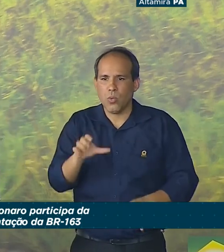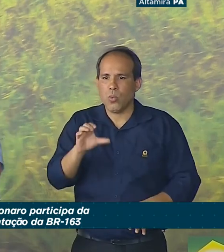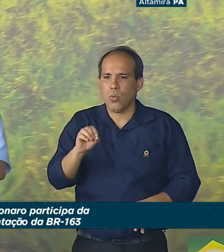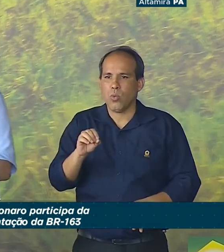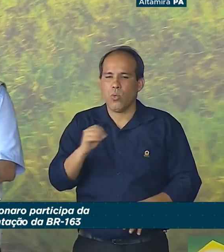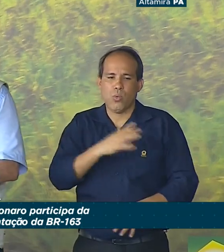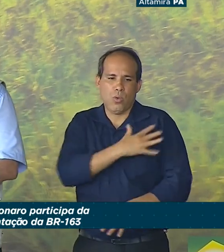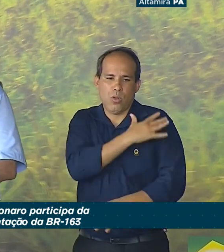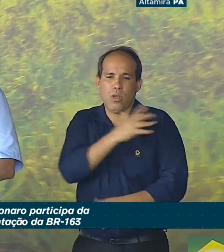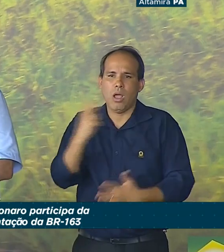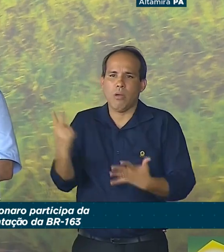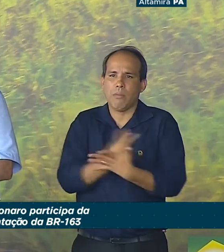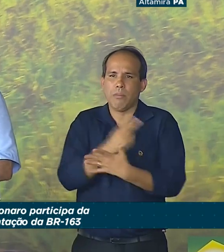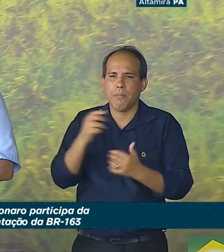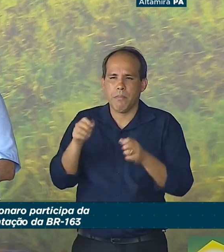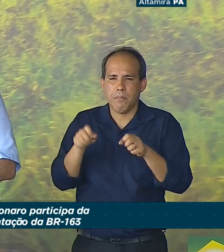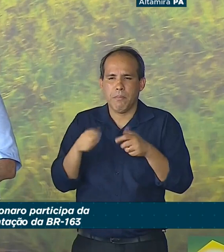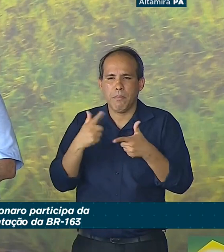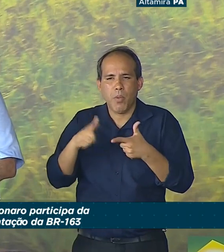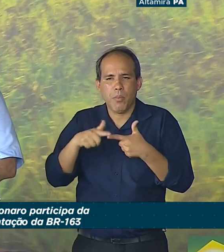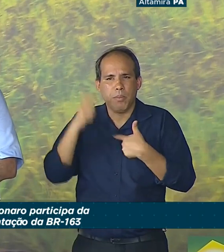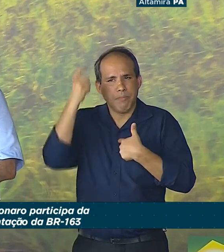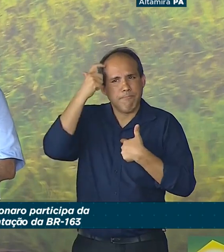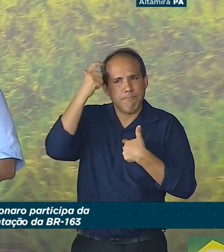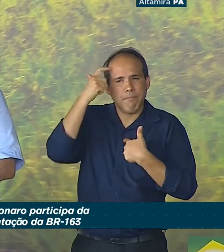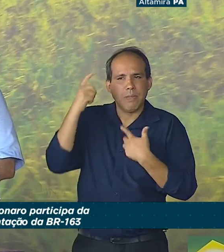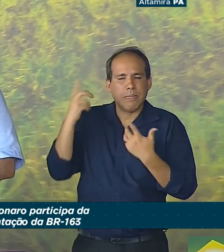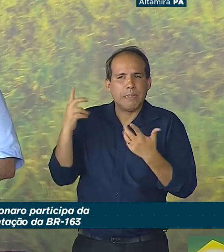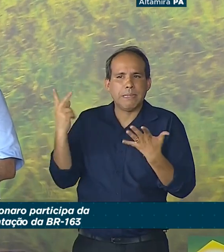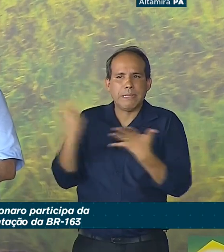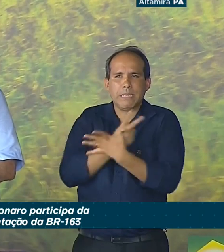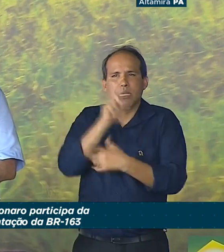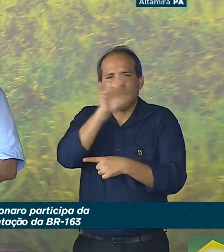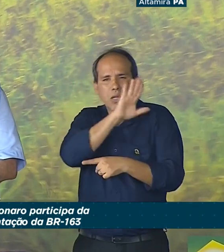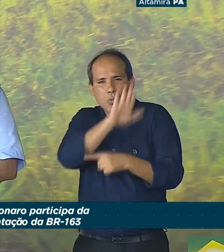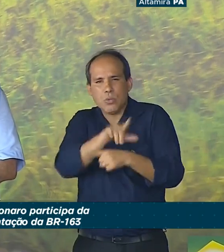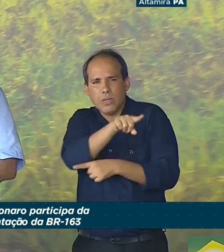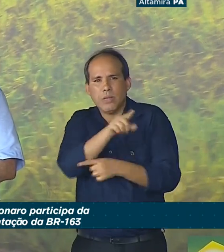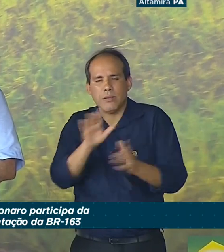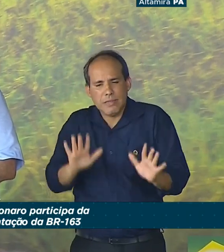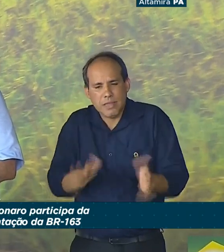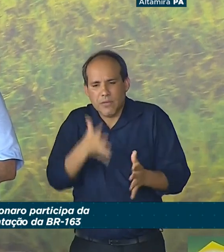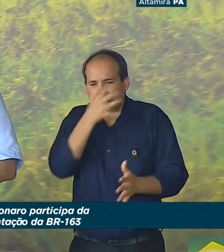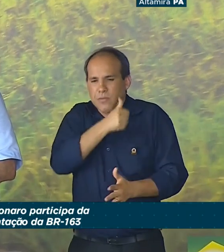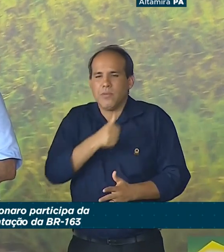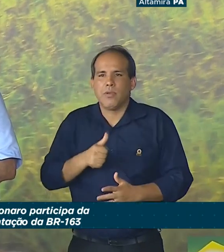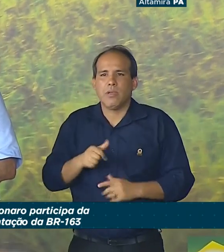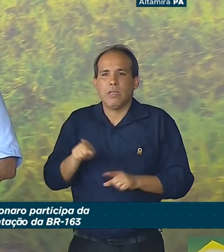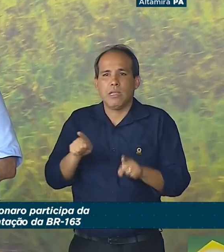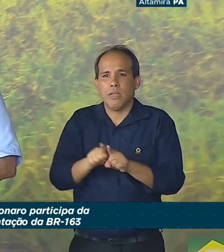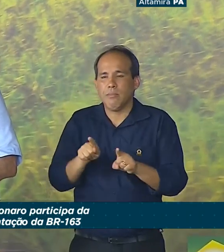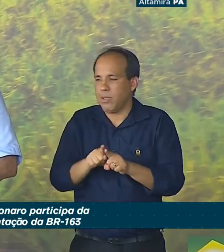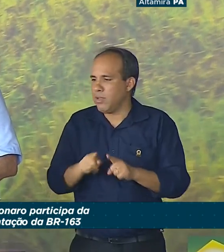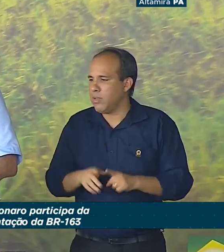pequeno traumatismo craniano. Peço a Deus que eu acompanhe nessa jornada e